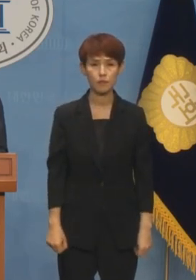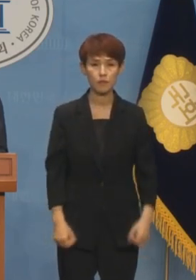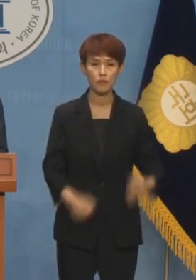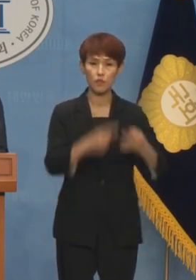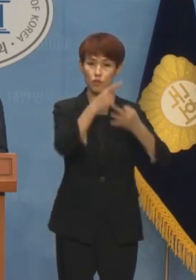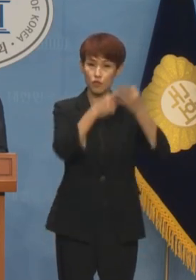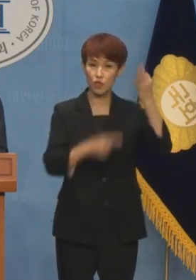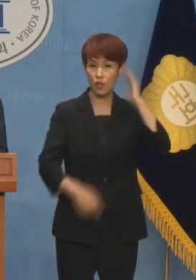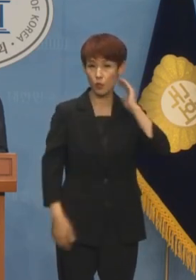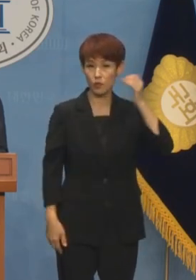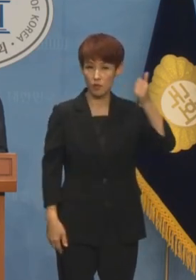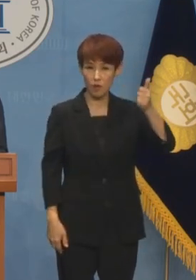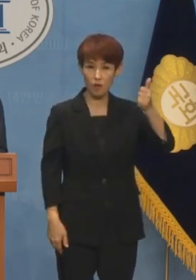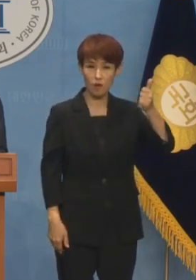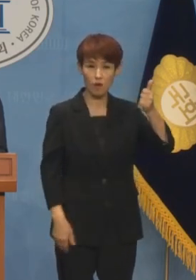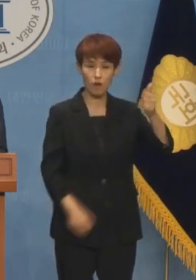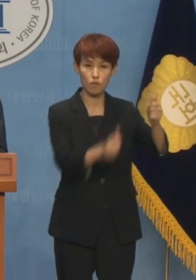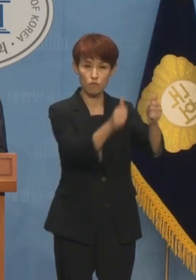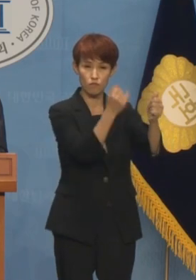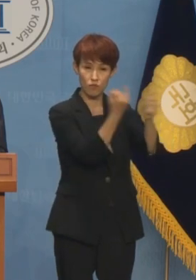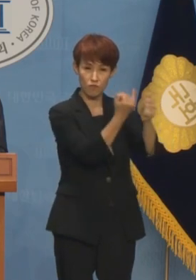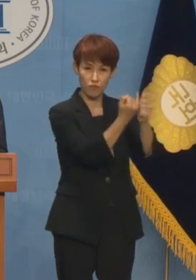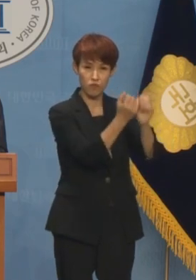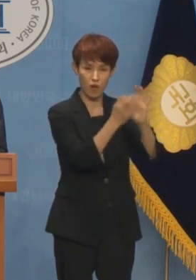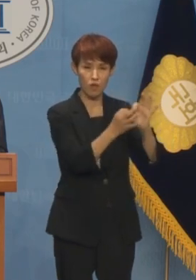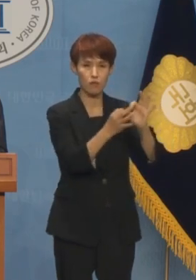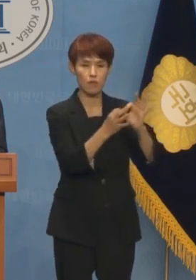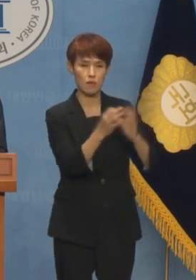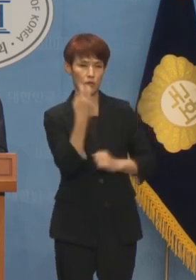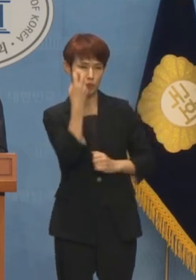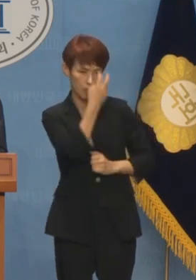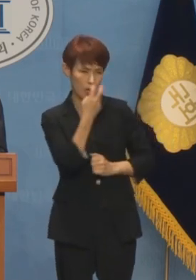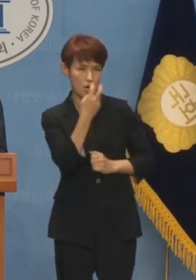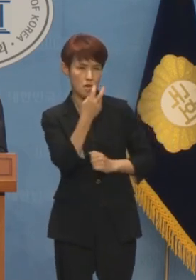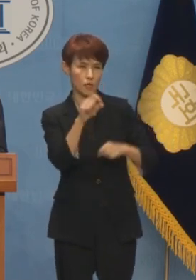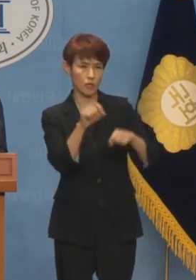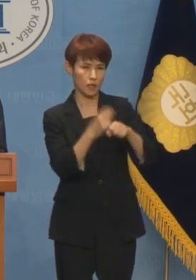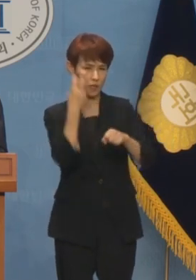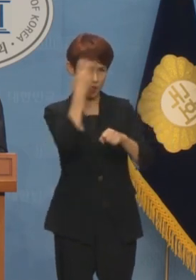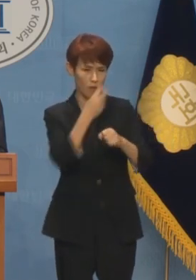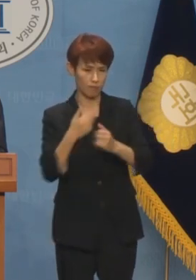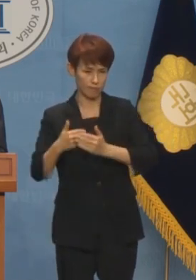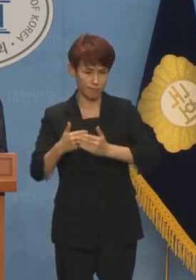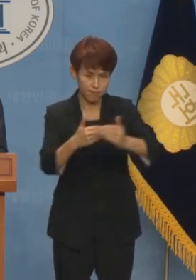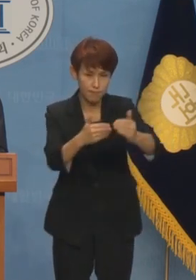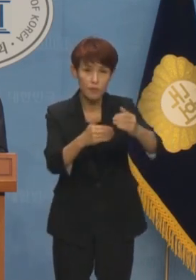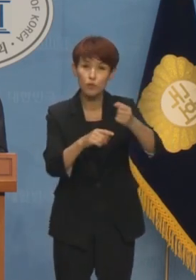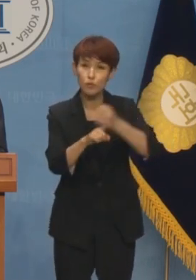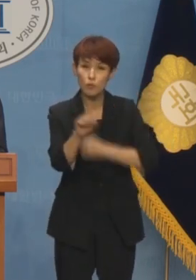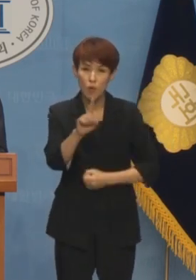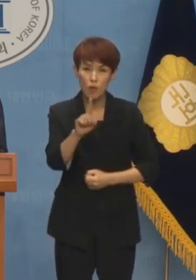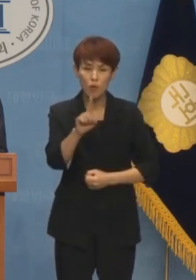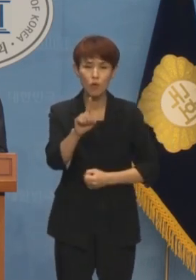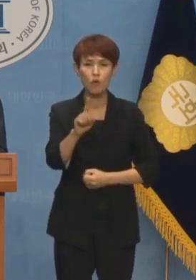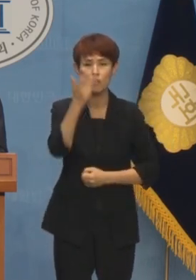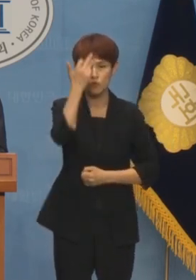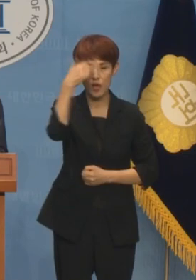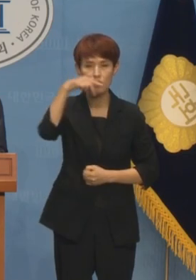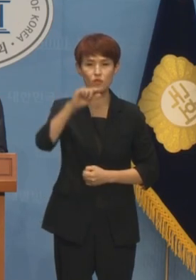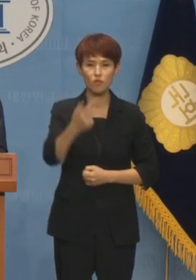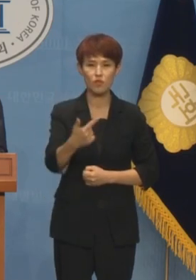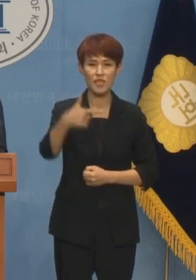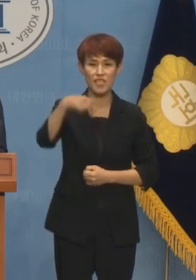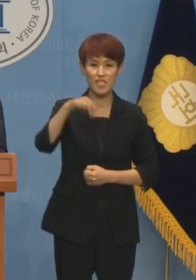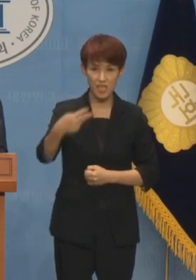윤석열 대통령 내외를 겨냥한 각종 국정조사와 특검을 추진하는 것은 최순실